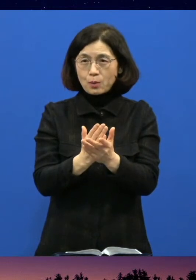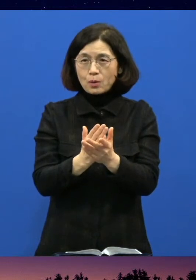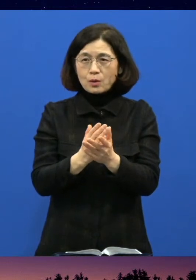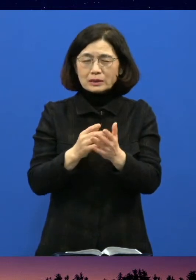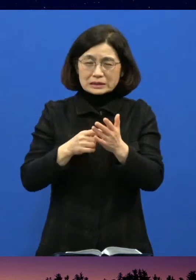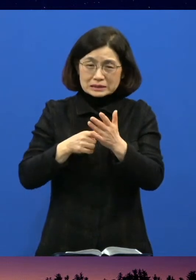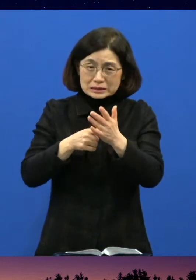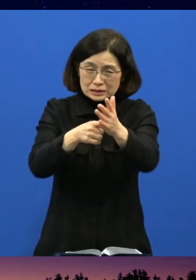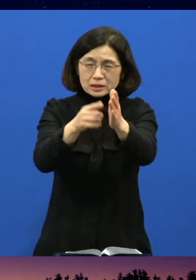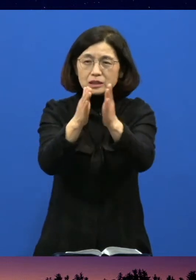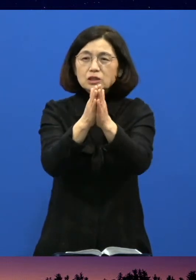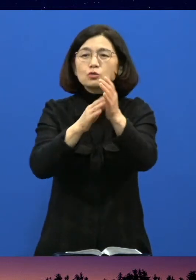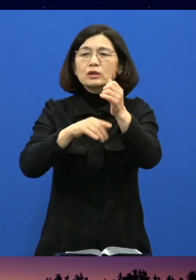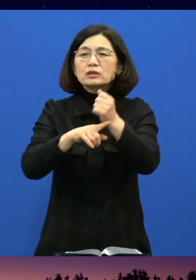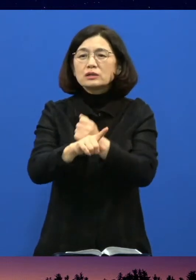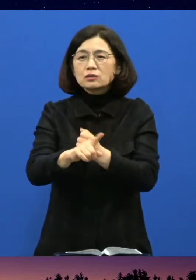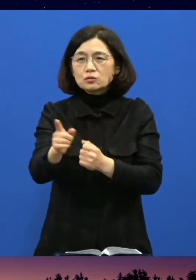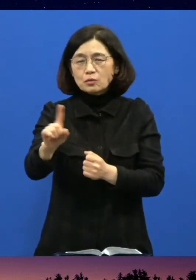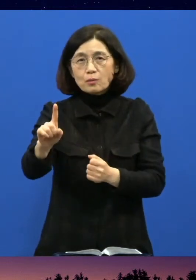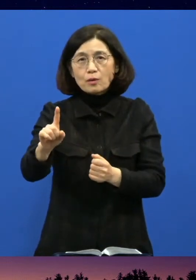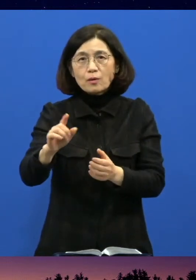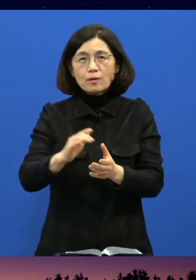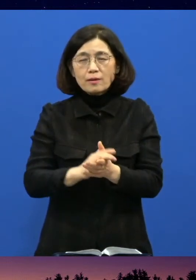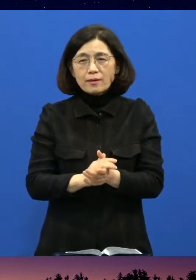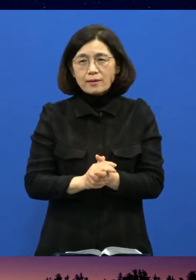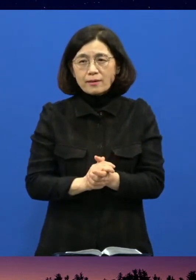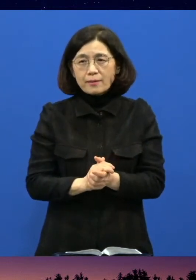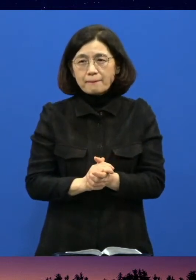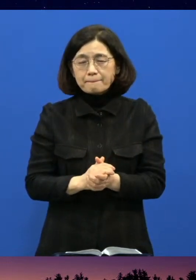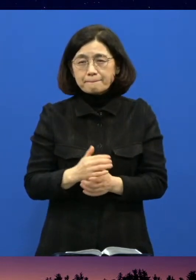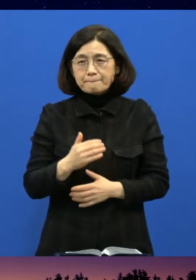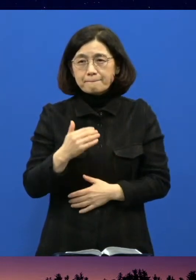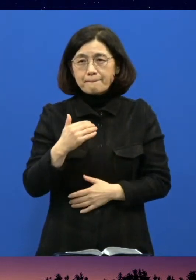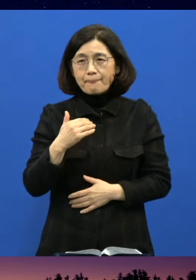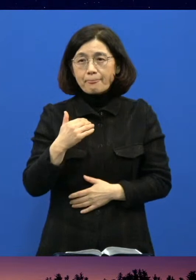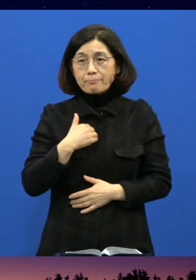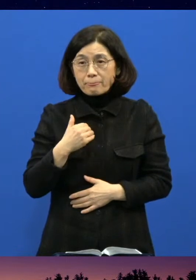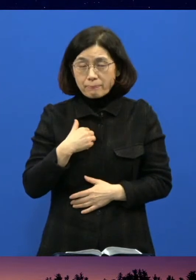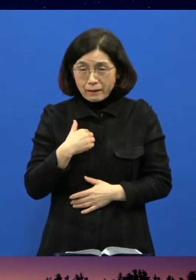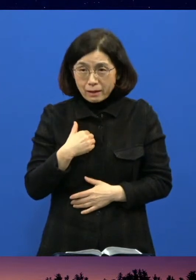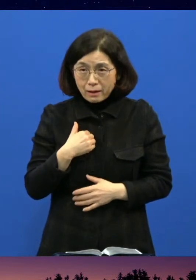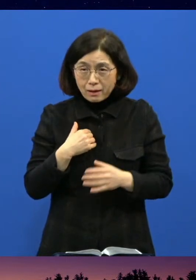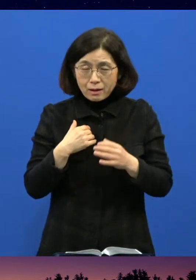가운데 내가 구한 것이 아닌 다른 것을 응답해 주신다는 거예요.